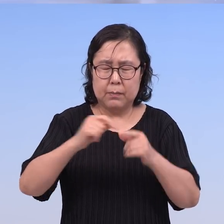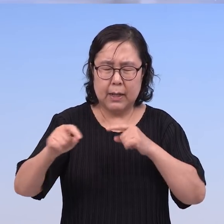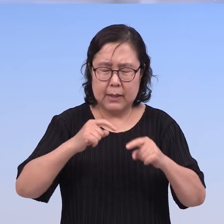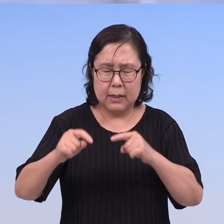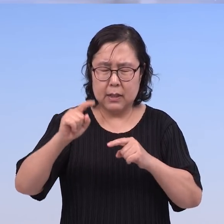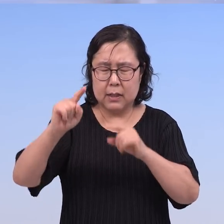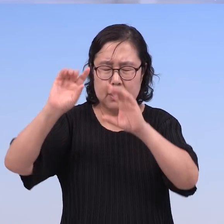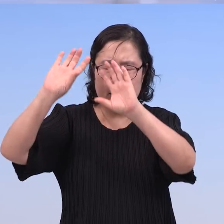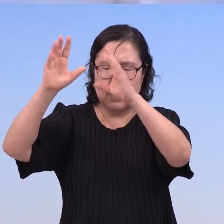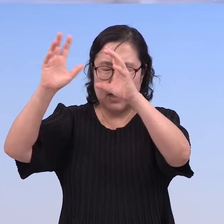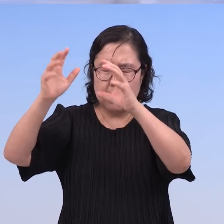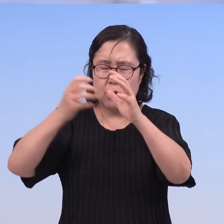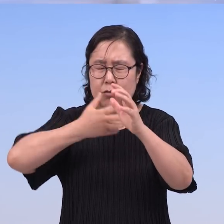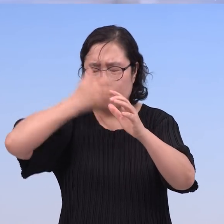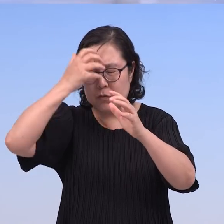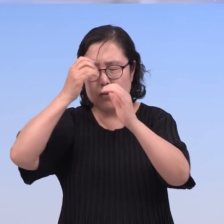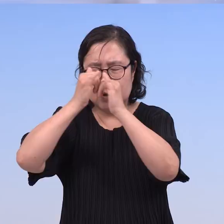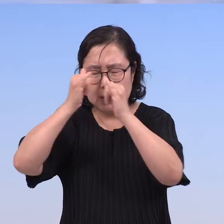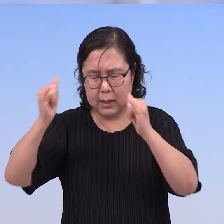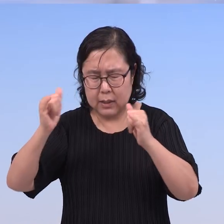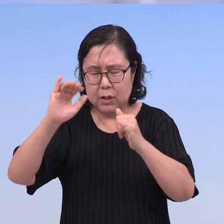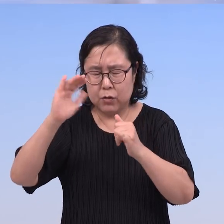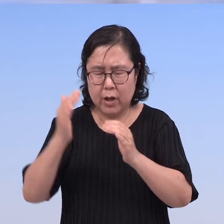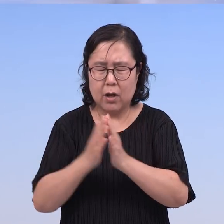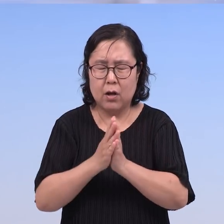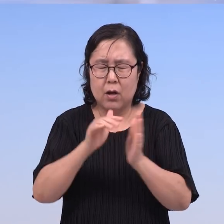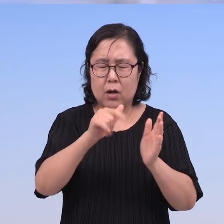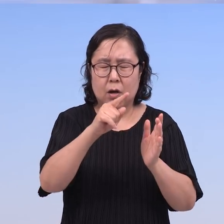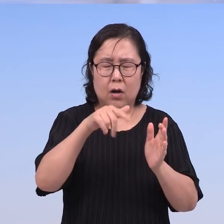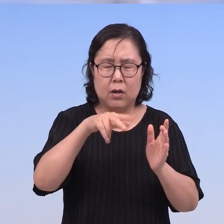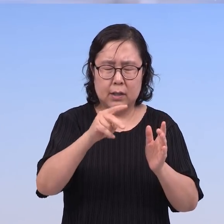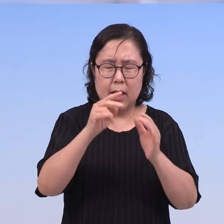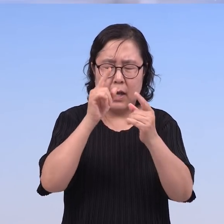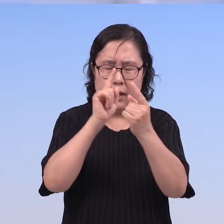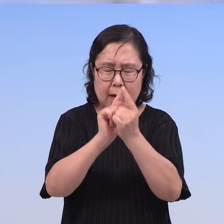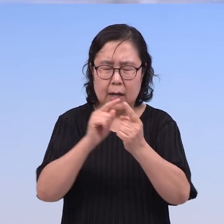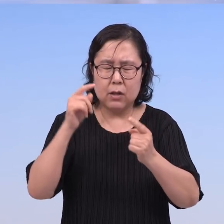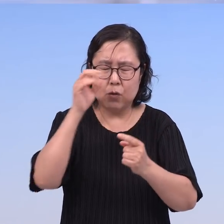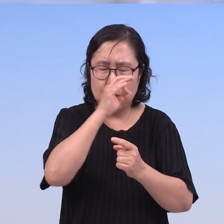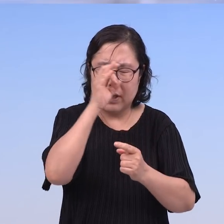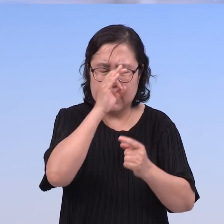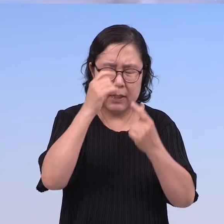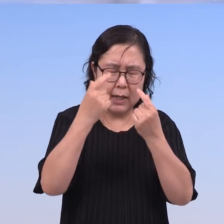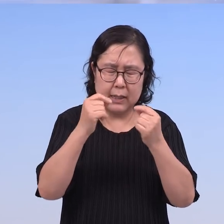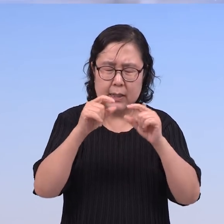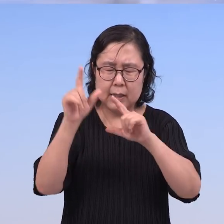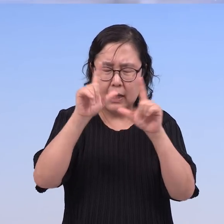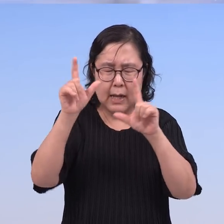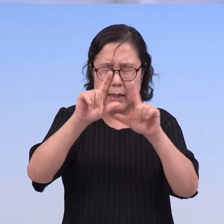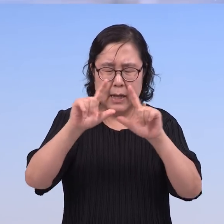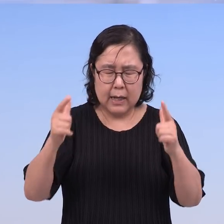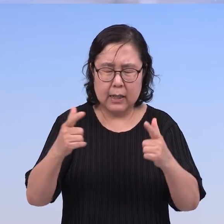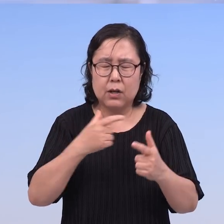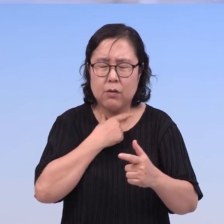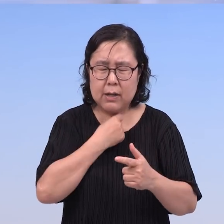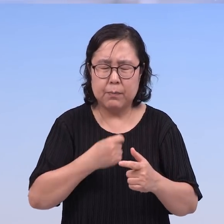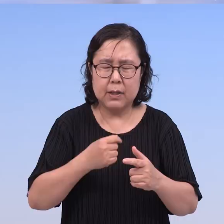그 나라를 꿈꾸는 자들로서 거세당한 돼지로 살지 않기를 원합니다. 큰 교회 만든 이것